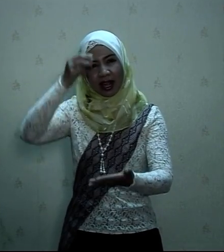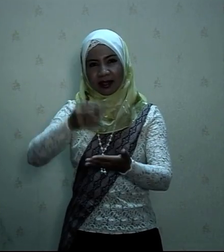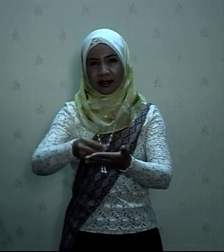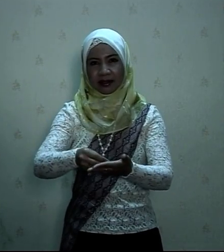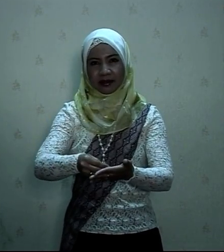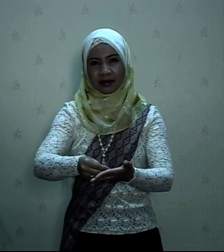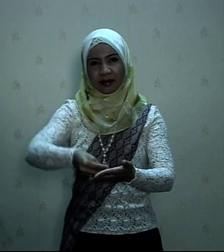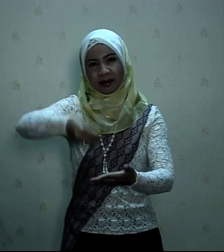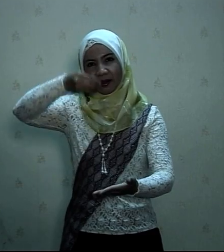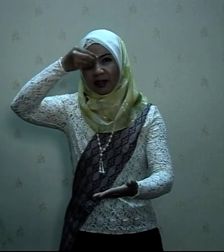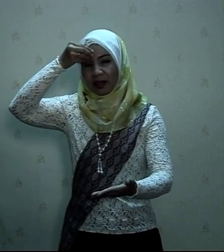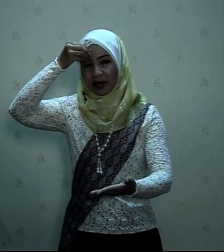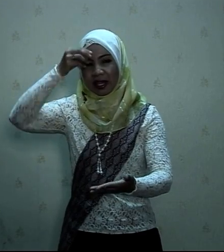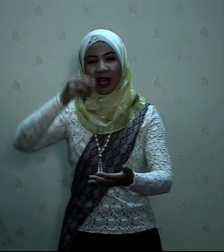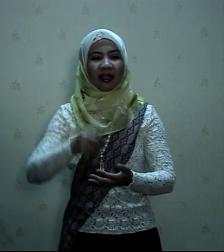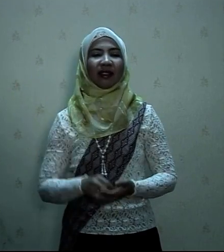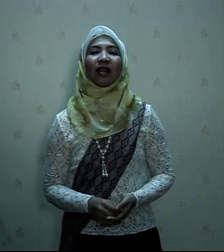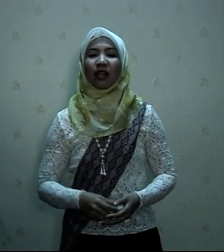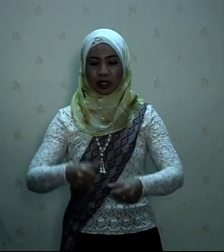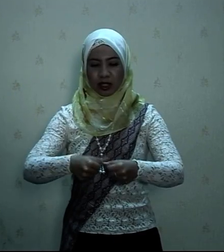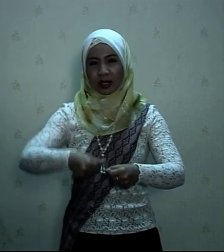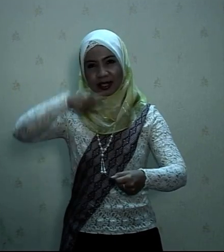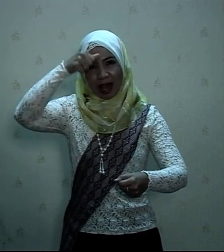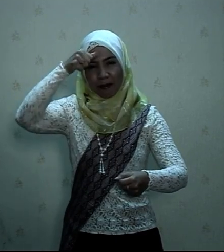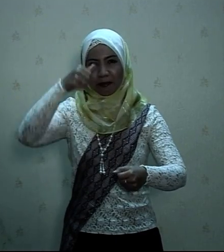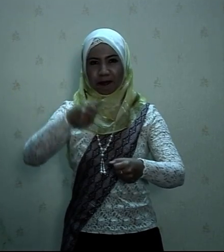นเรียนจดจำ